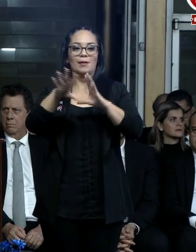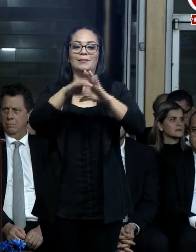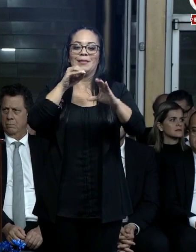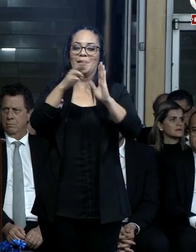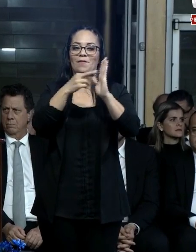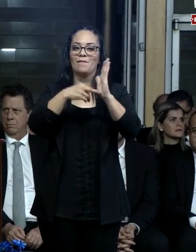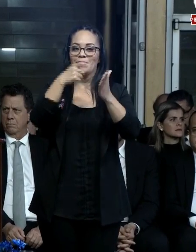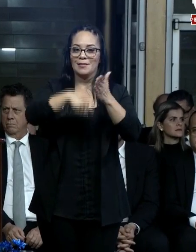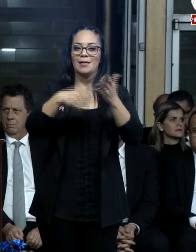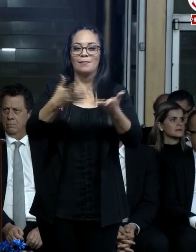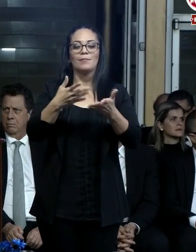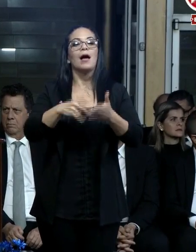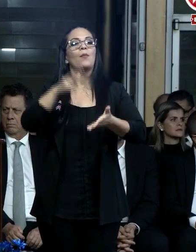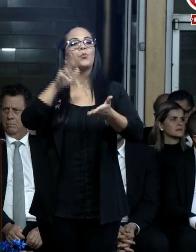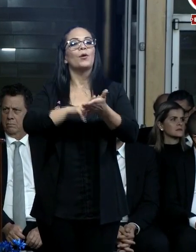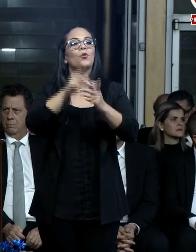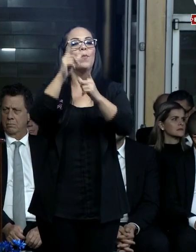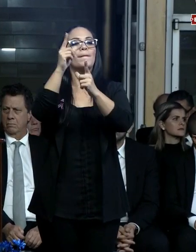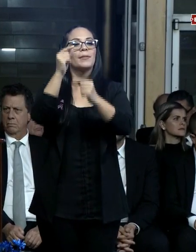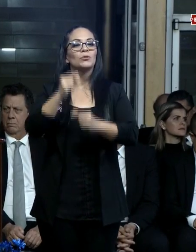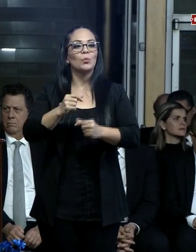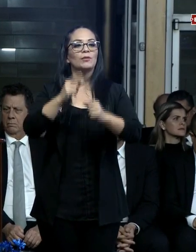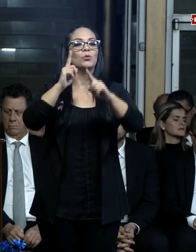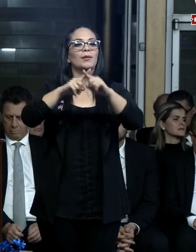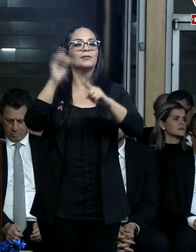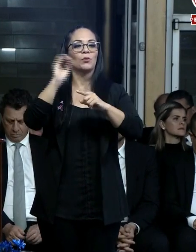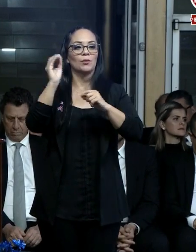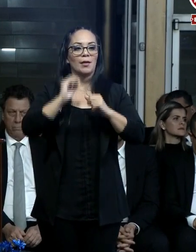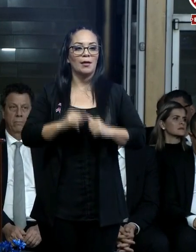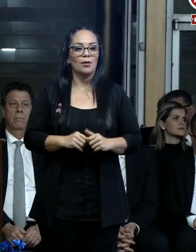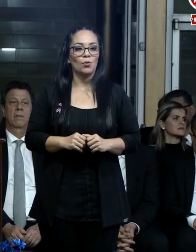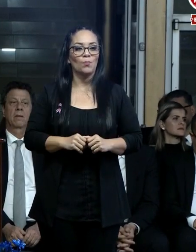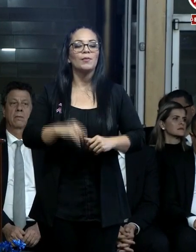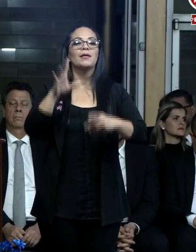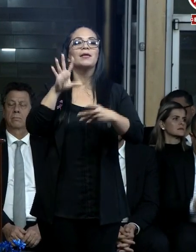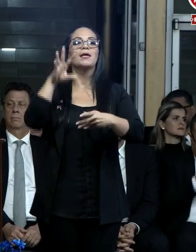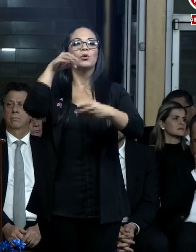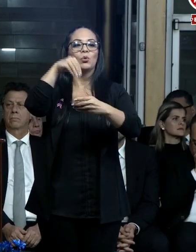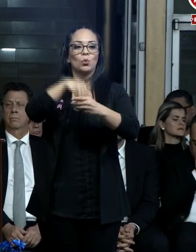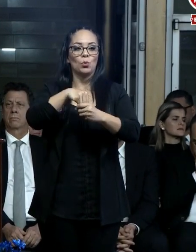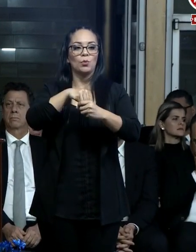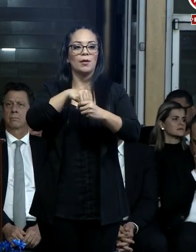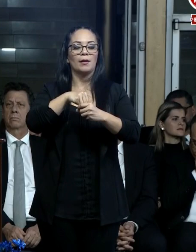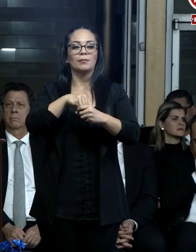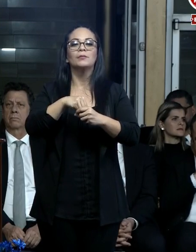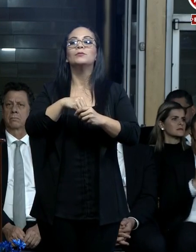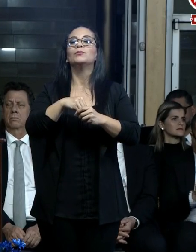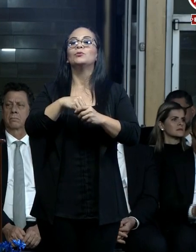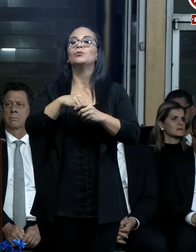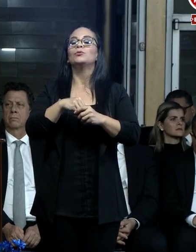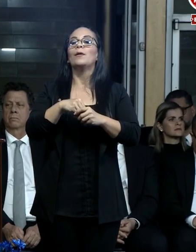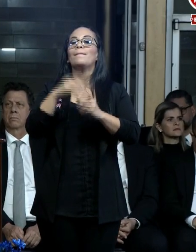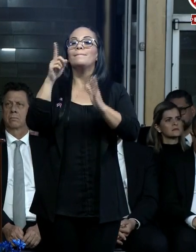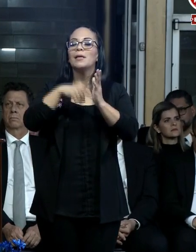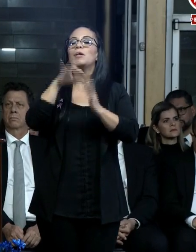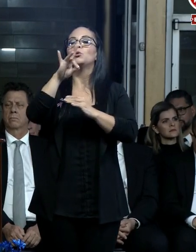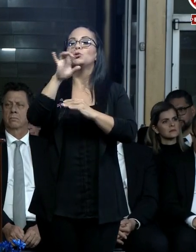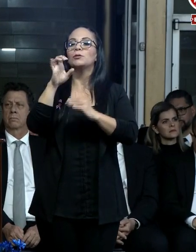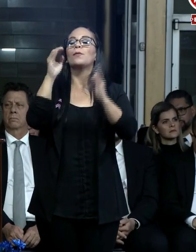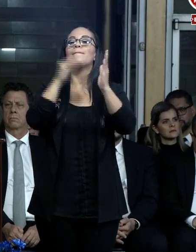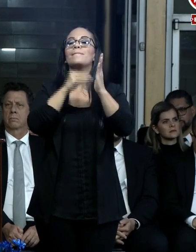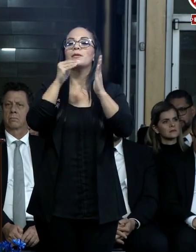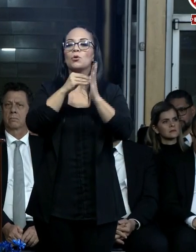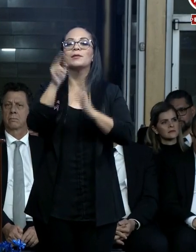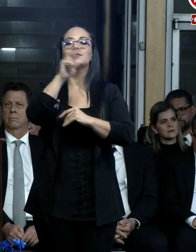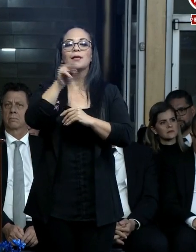fiscal, un presupuesto extraordinario que incluya los 1.800 millones